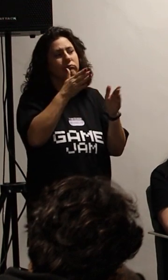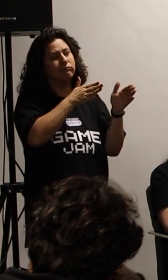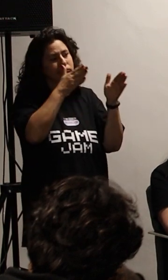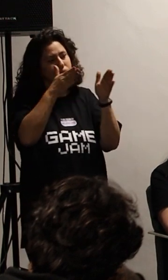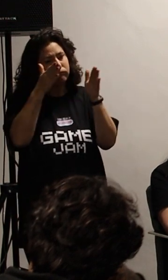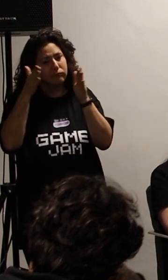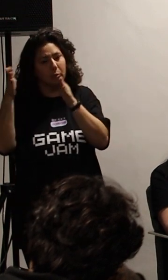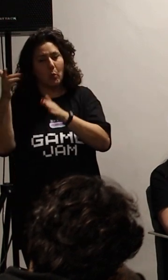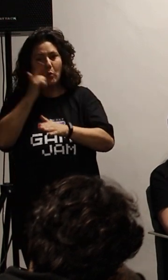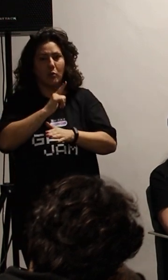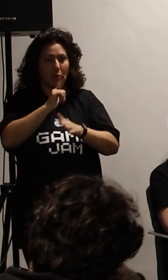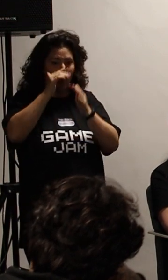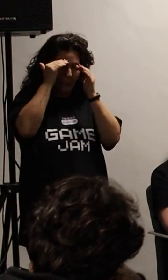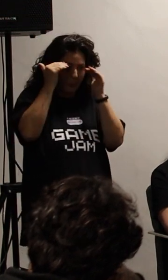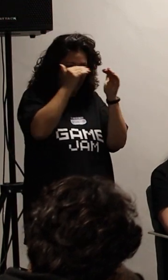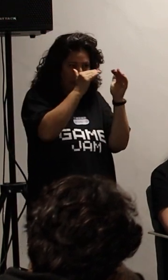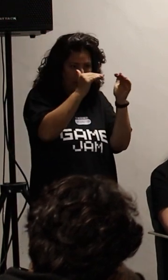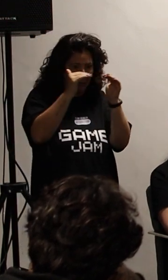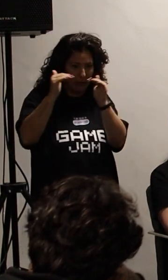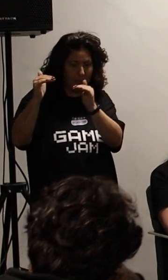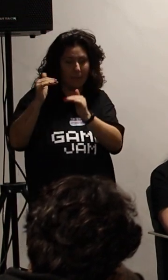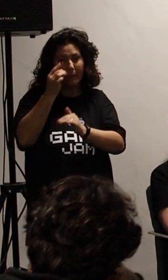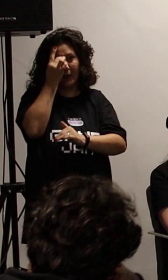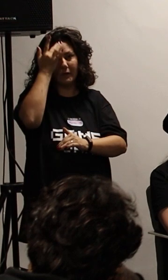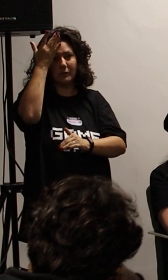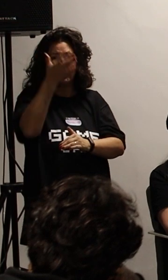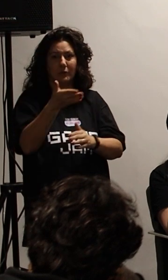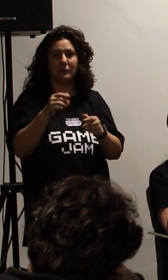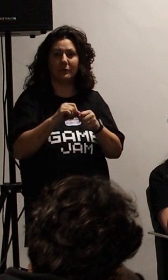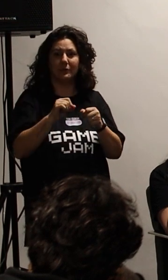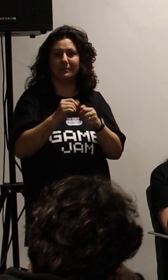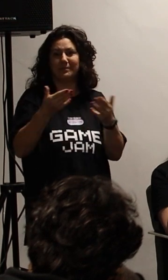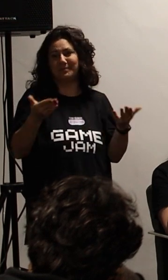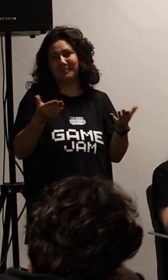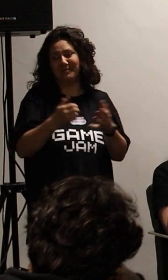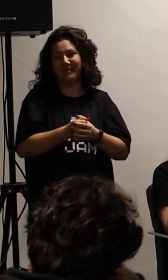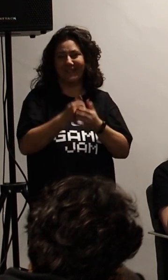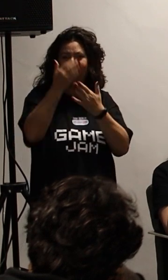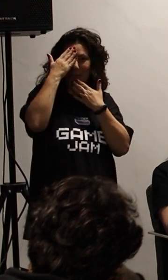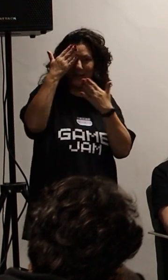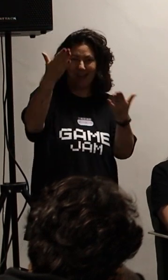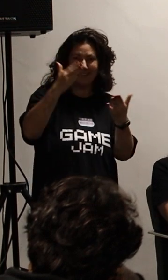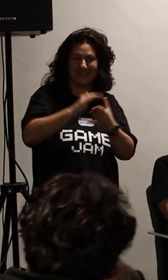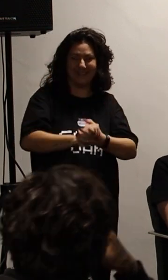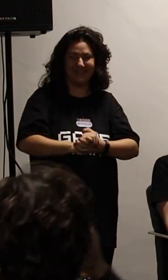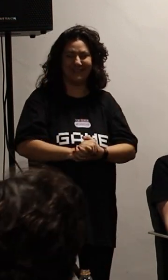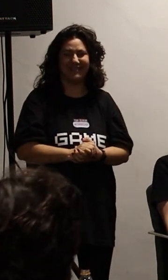aqui, esse sonho vai ser mais fácil de ser realizado. E, bom, é isso. Obrigada.